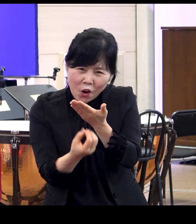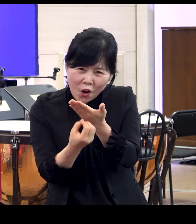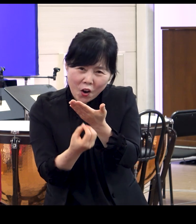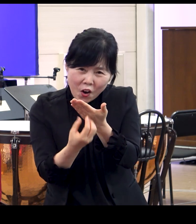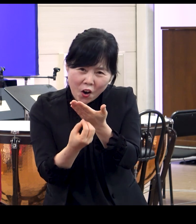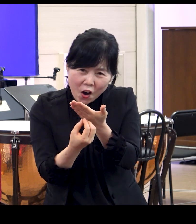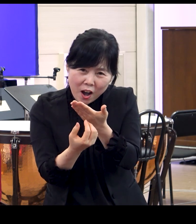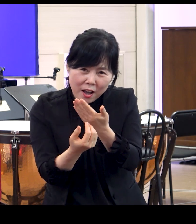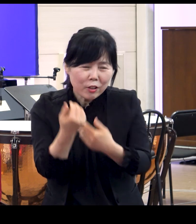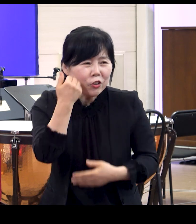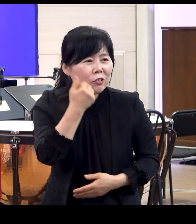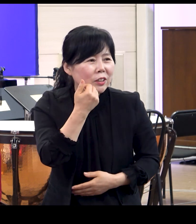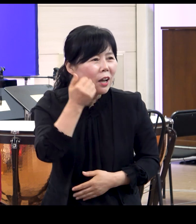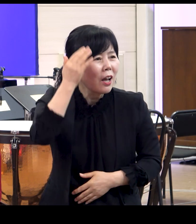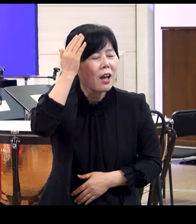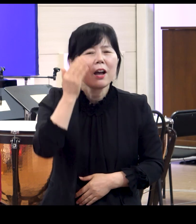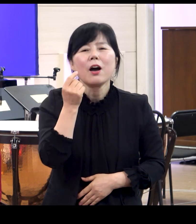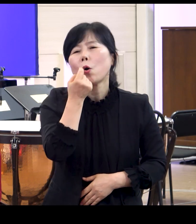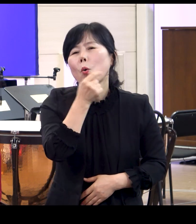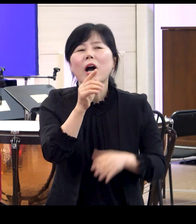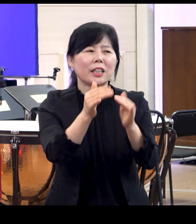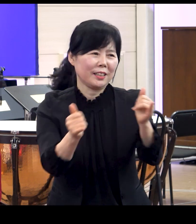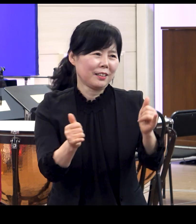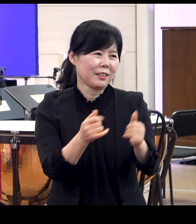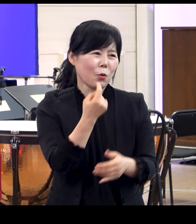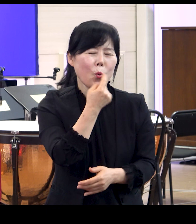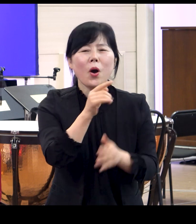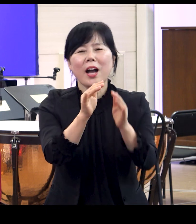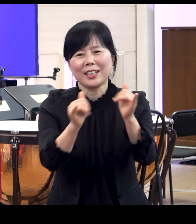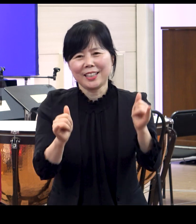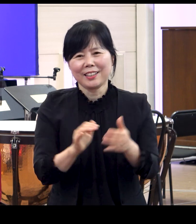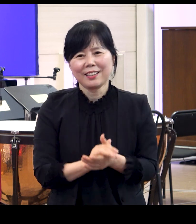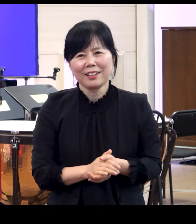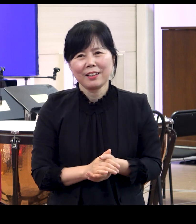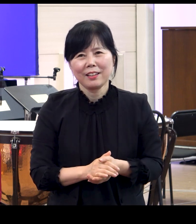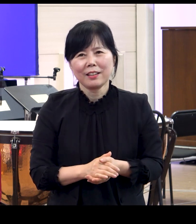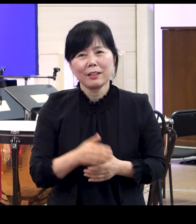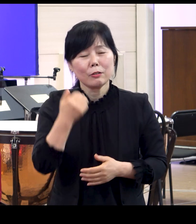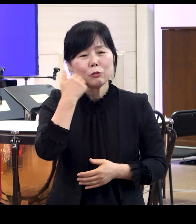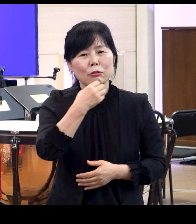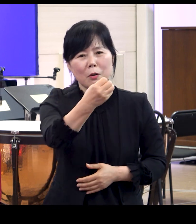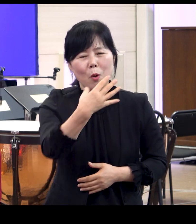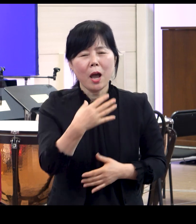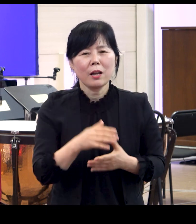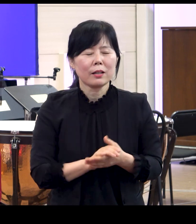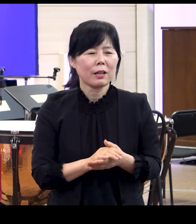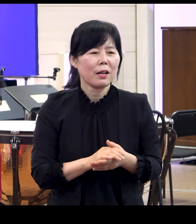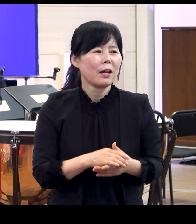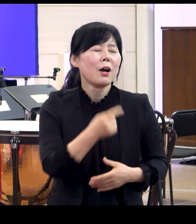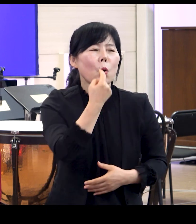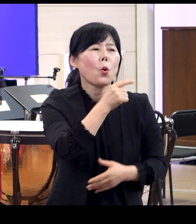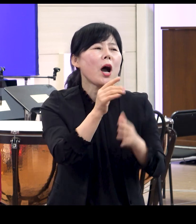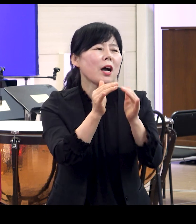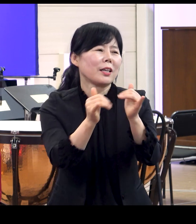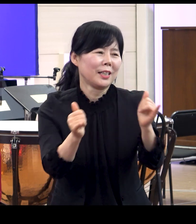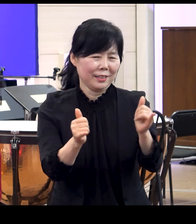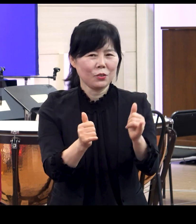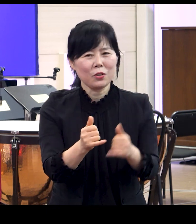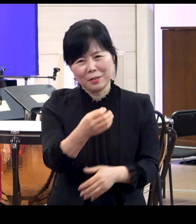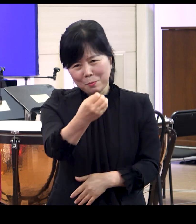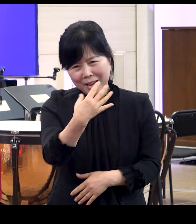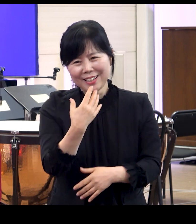잘 구운 것이 뭐예요? 황인종이다 라고 누가 말했겠습니까? 황인종이 말했다.